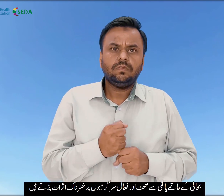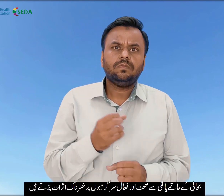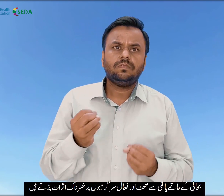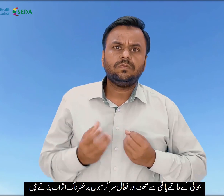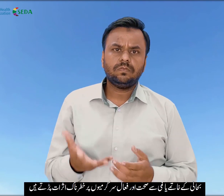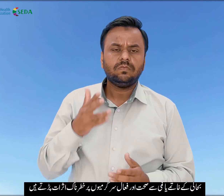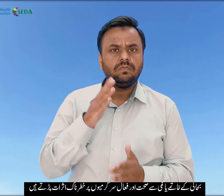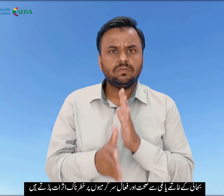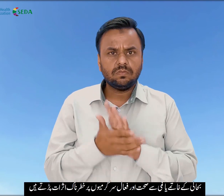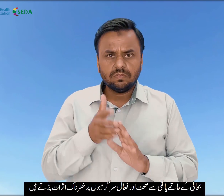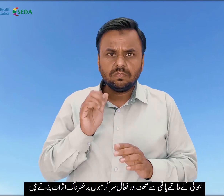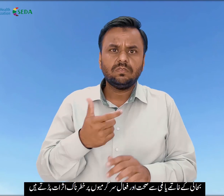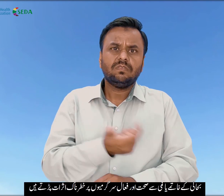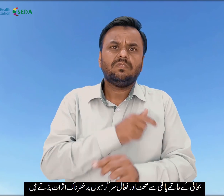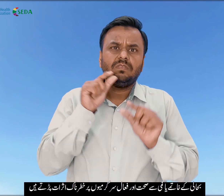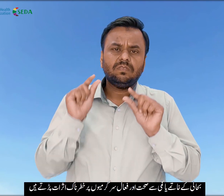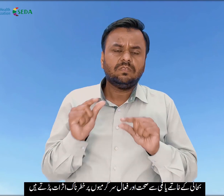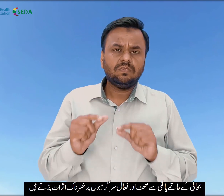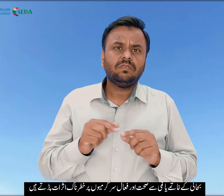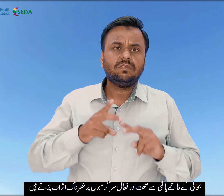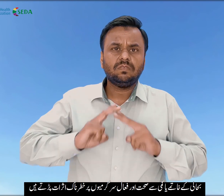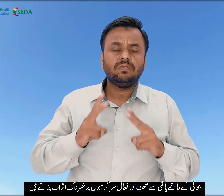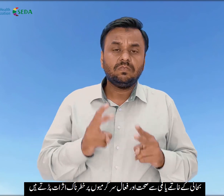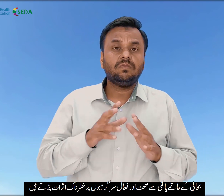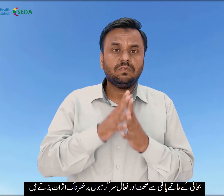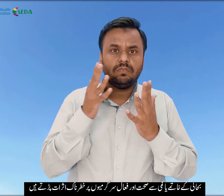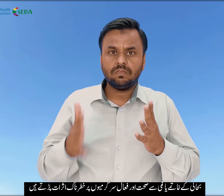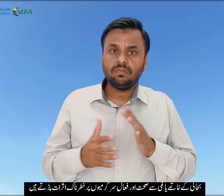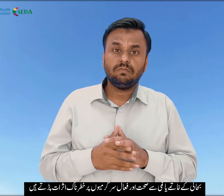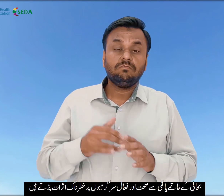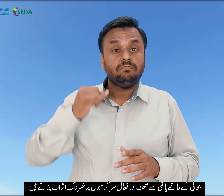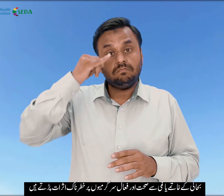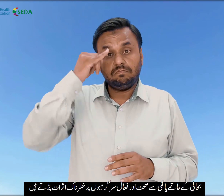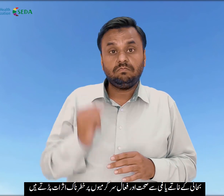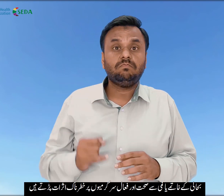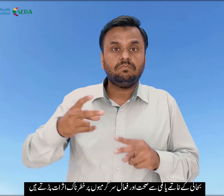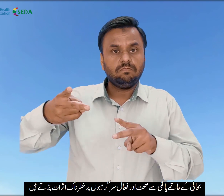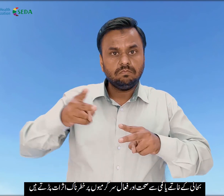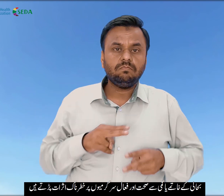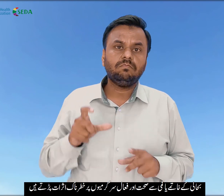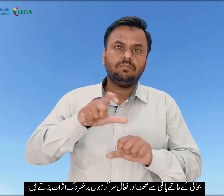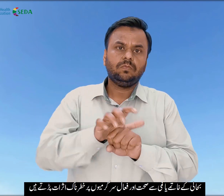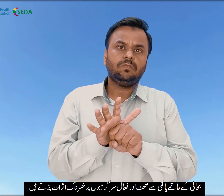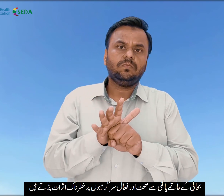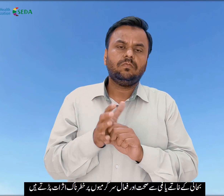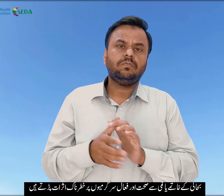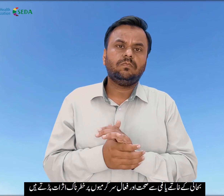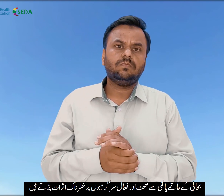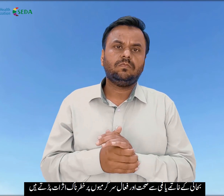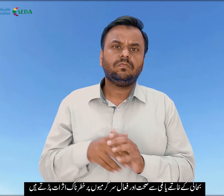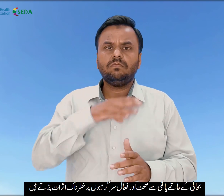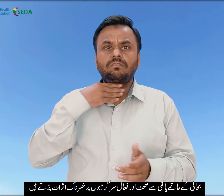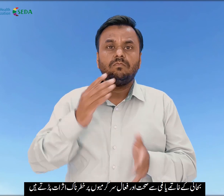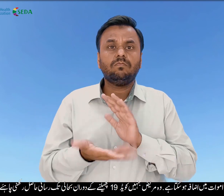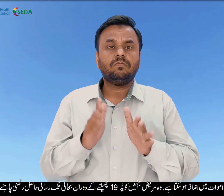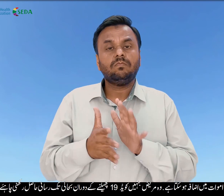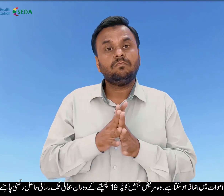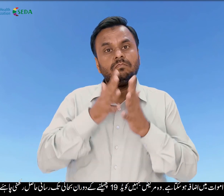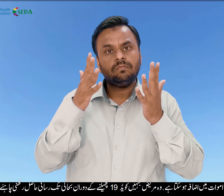کے خاتمے یا کمی سے صحت اور فعال سرگرمیوں پر خطرناک اثرات پڑتے ہیں اور اموات میں اضافہ